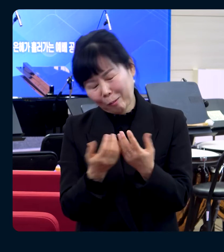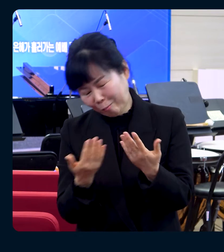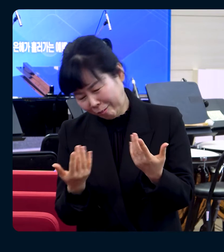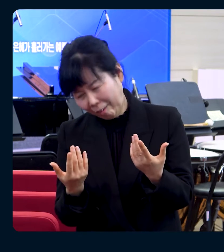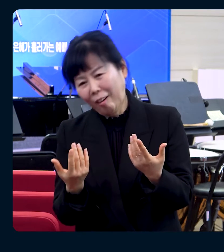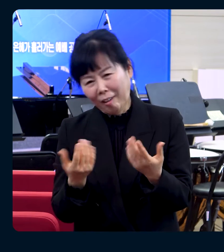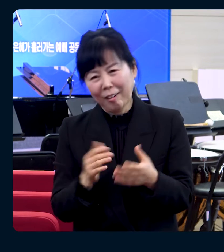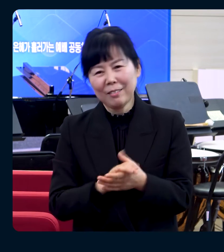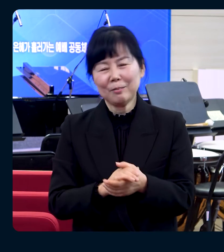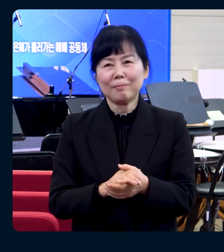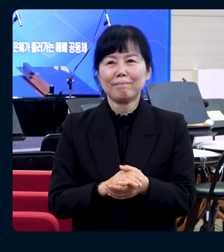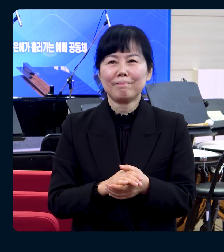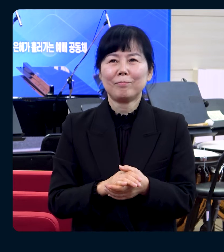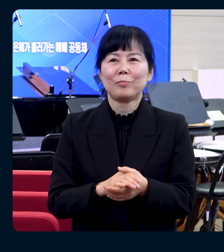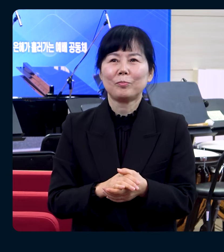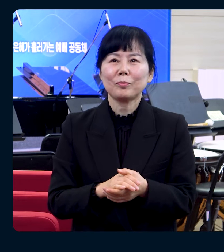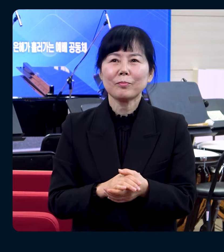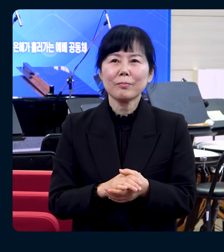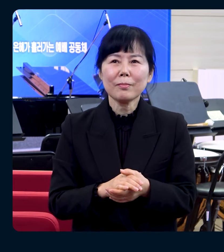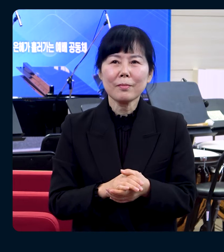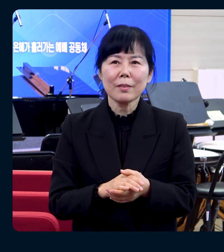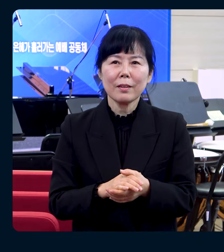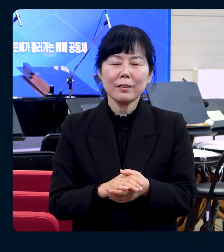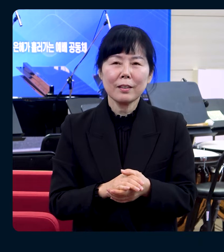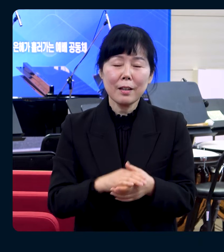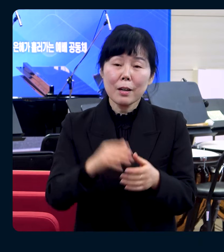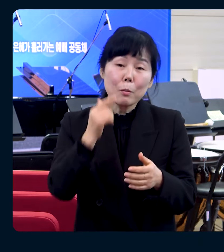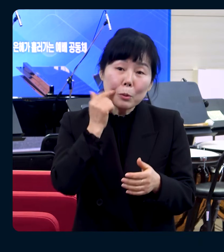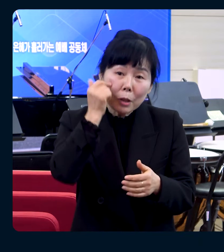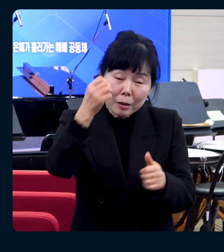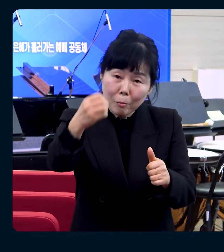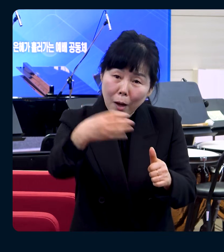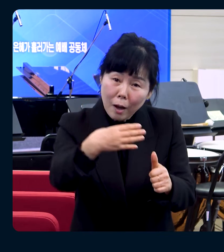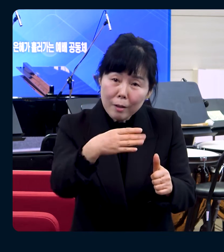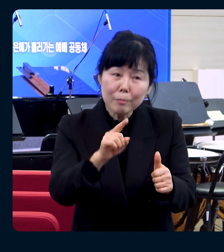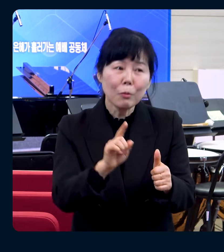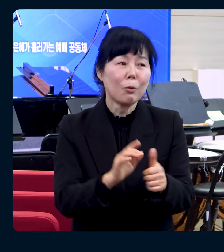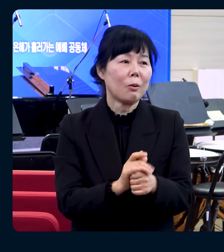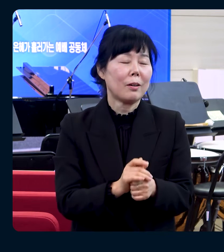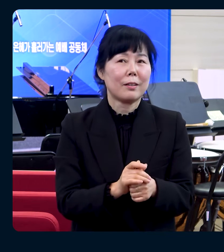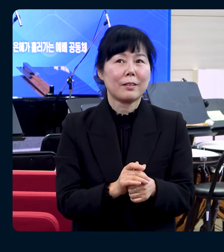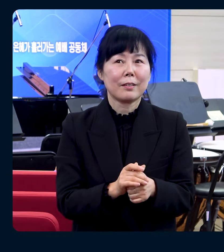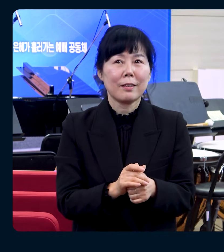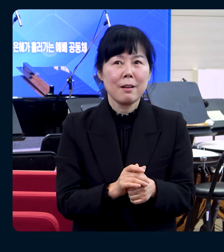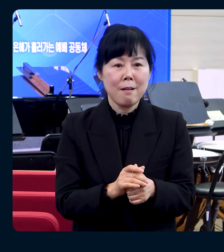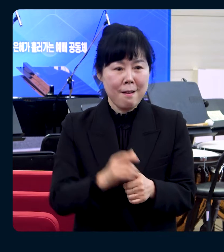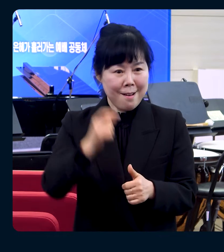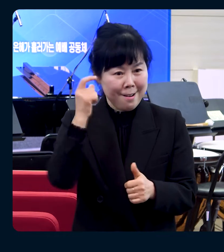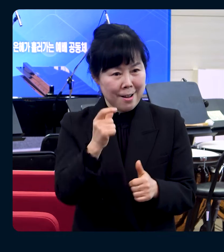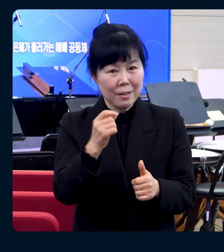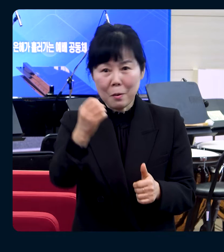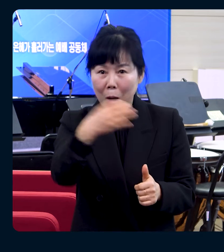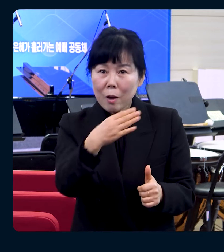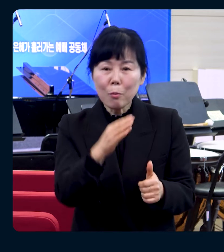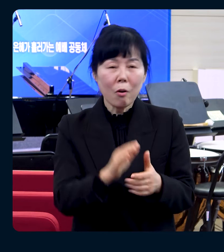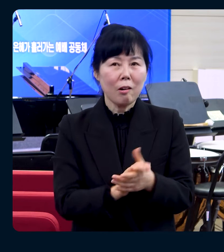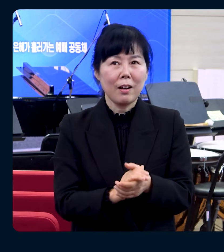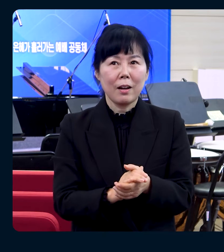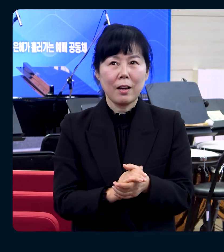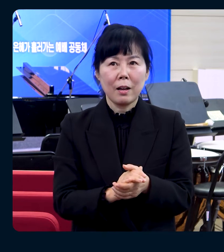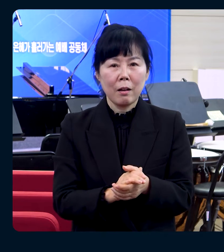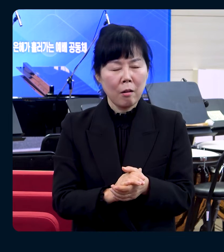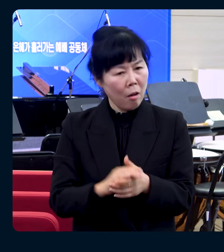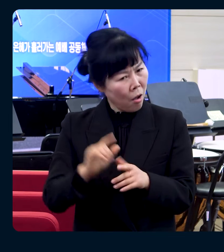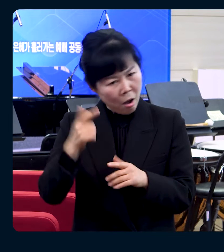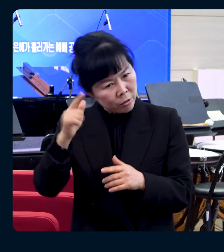교단이 다른 신학교 가는 건 또 그렇고 막 근데 그때 그 목사님이 아주 강하게 이렇게